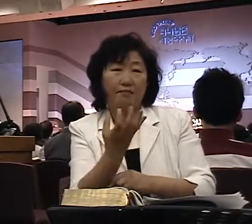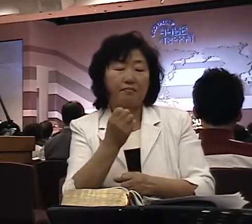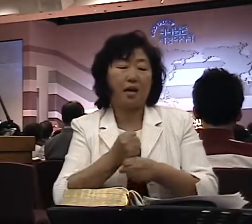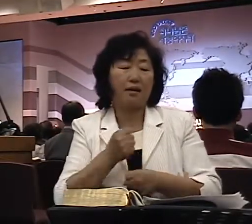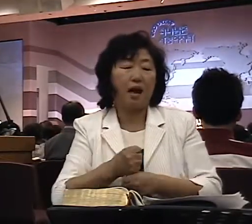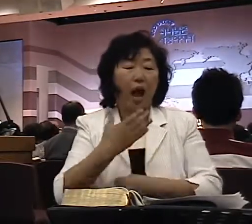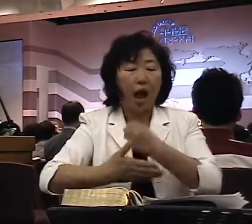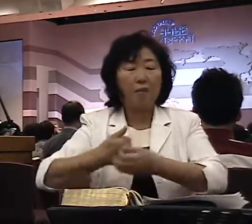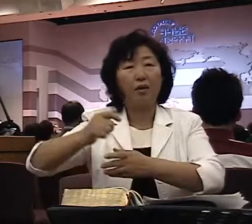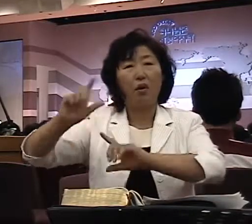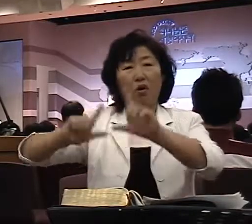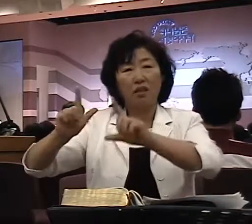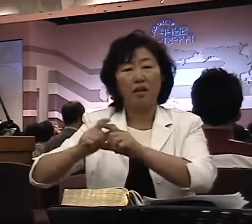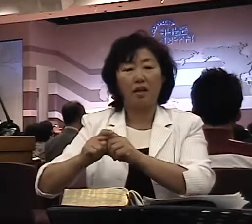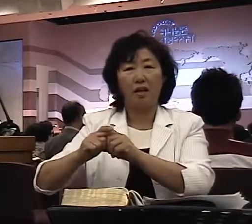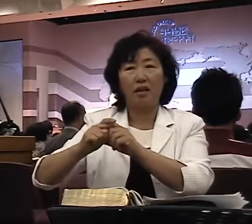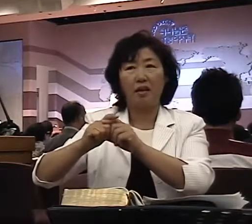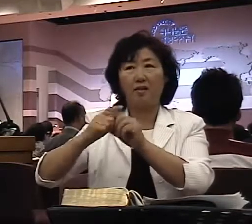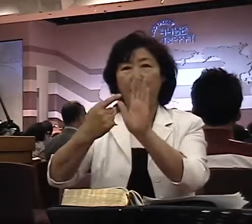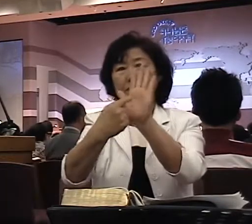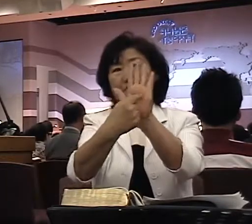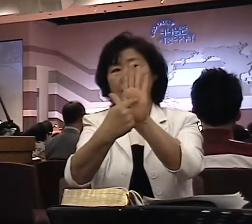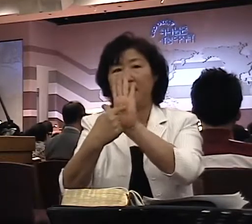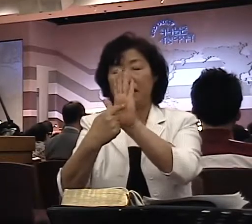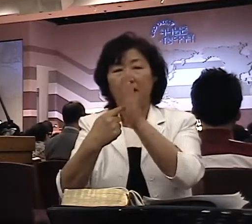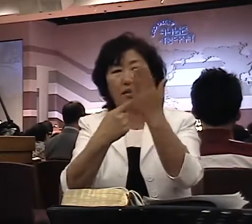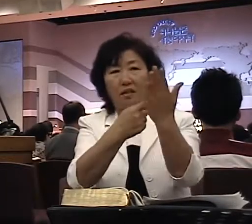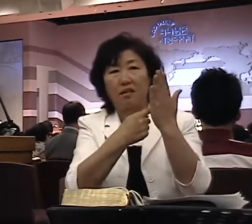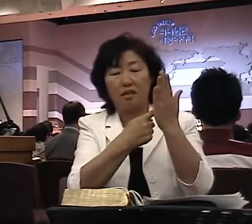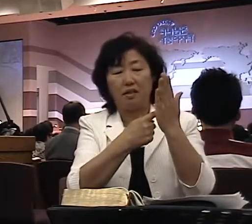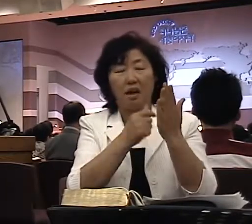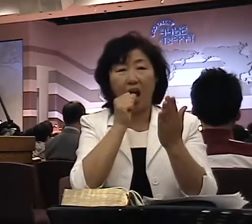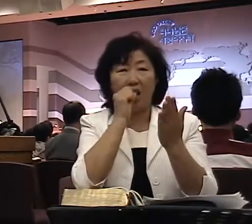하나님의 형상이 비추는 그릇으로 만들어서